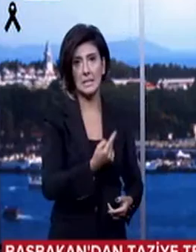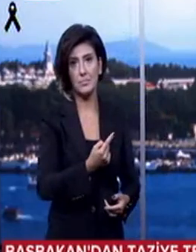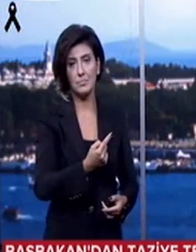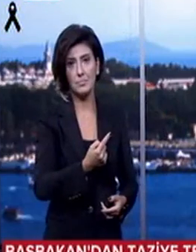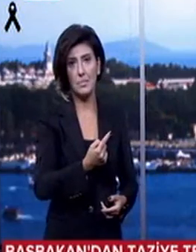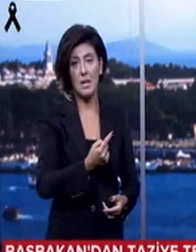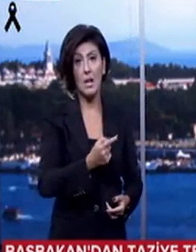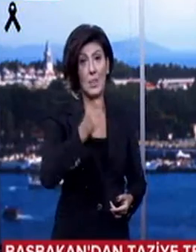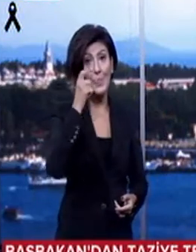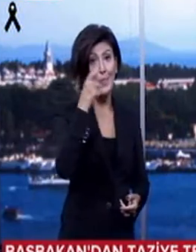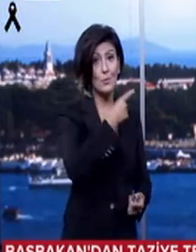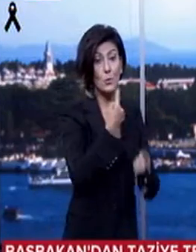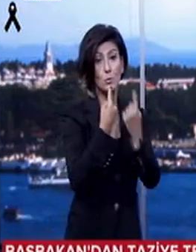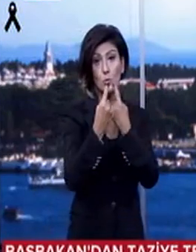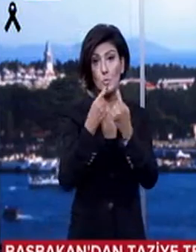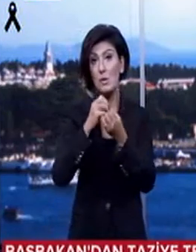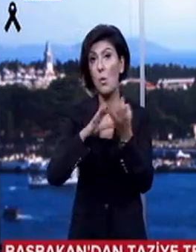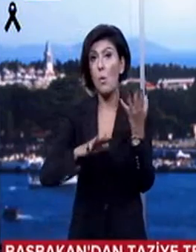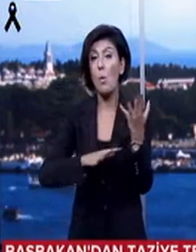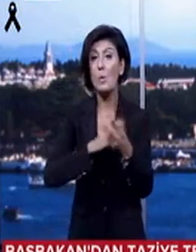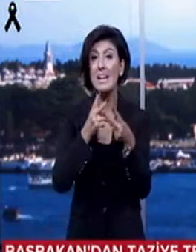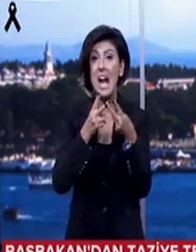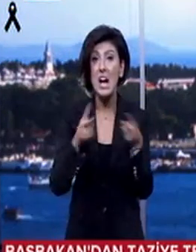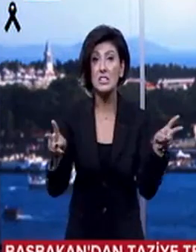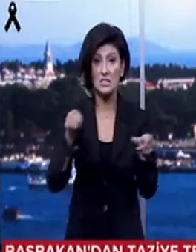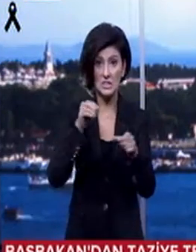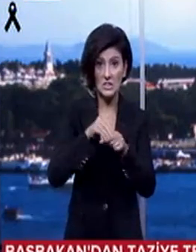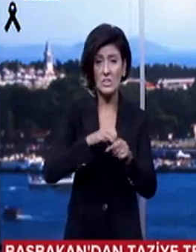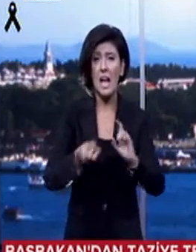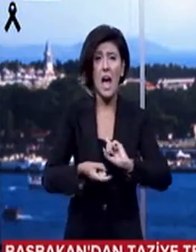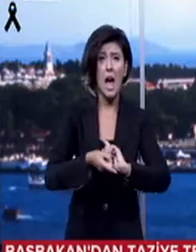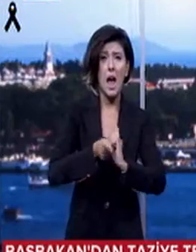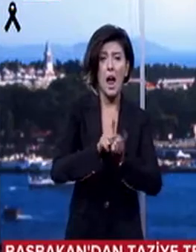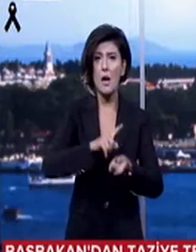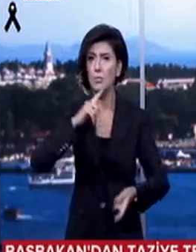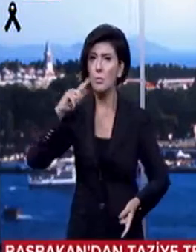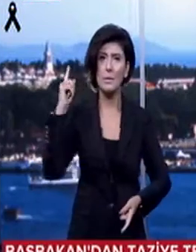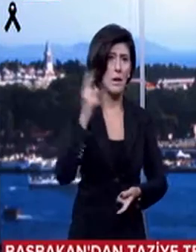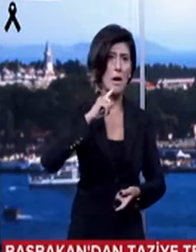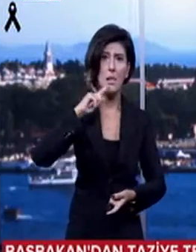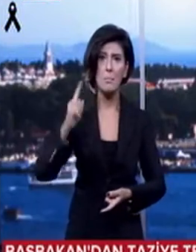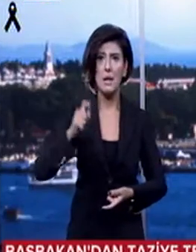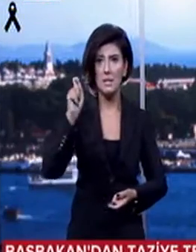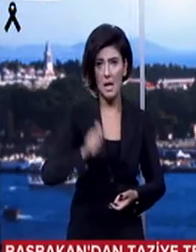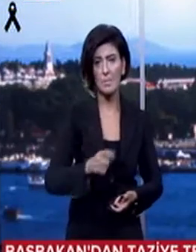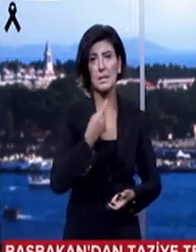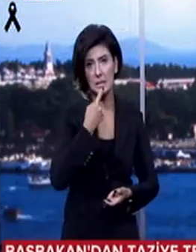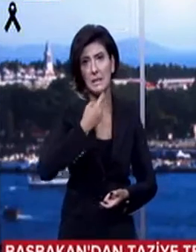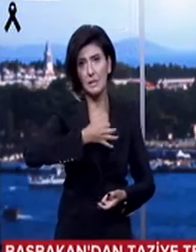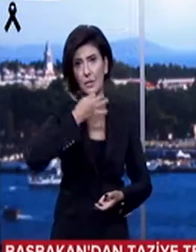diledi. Davutoğlu'nun görüşmede olayın aydınlatılması için her türlü talimatı verdiğini